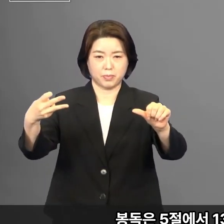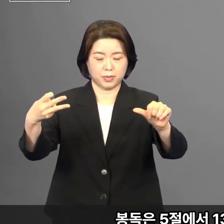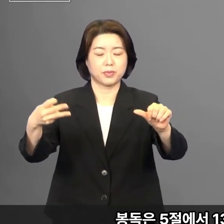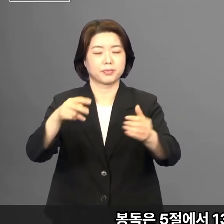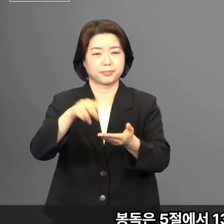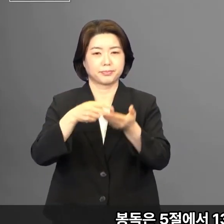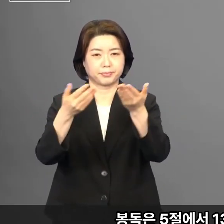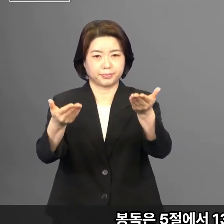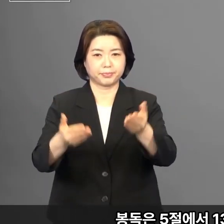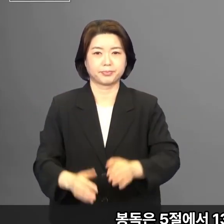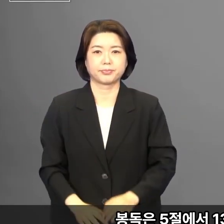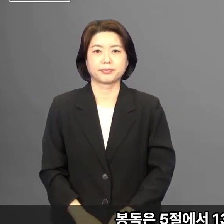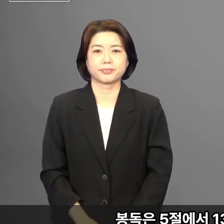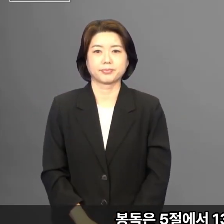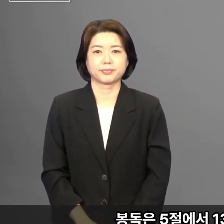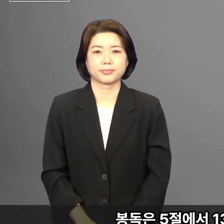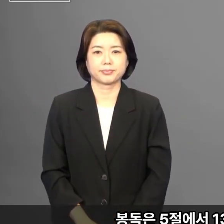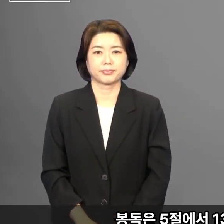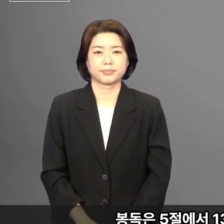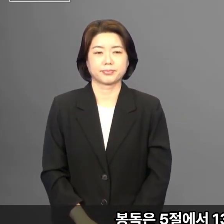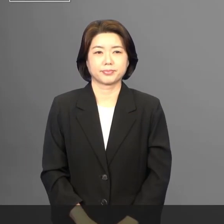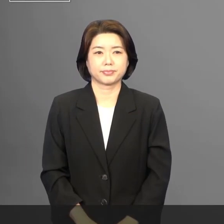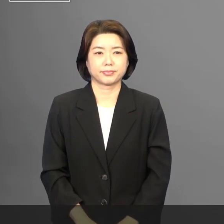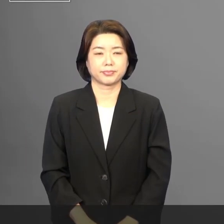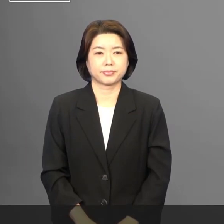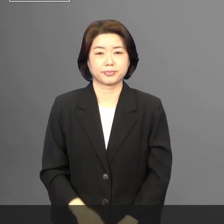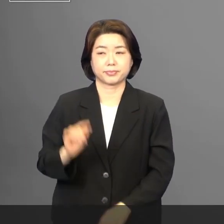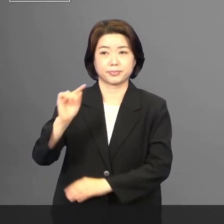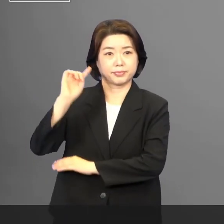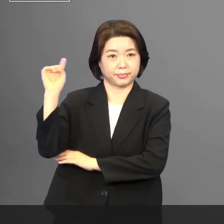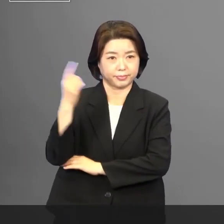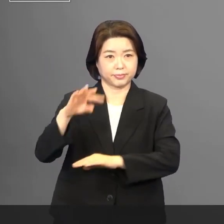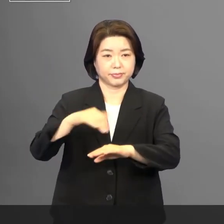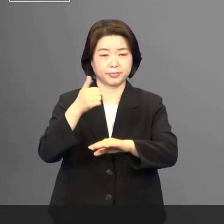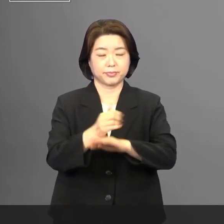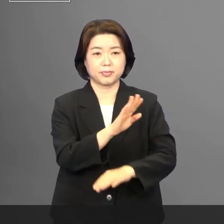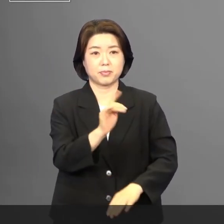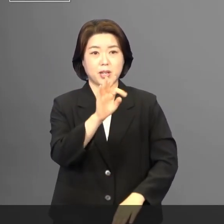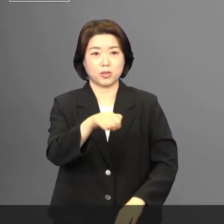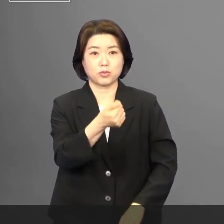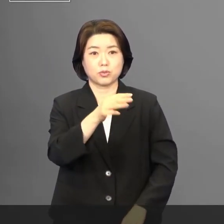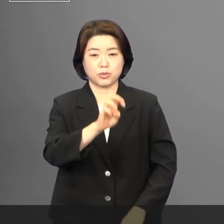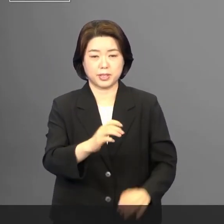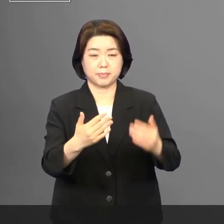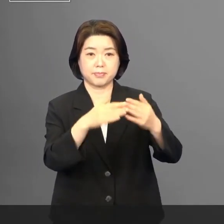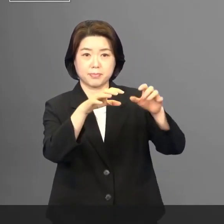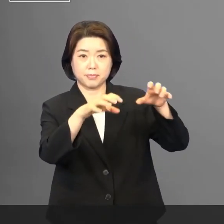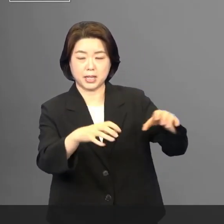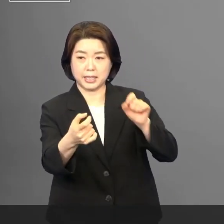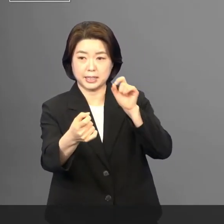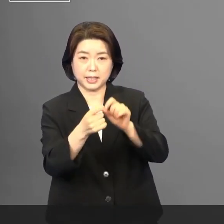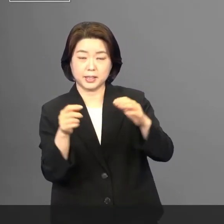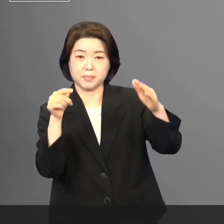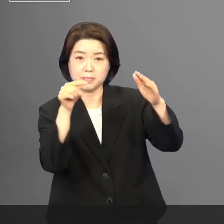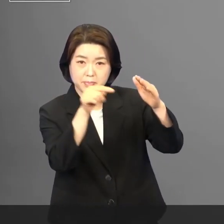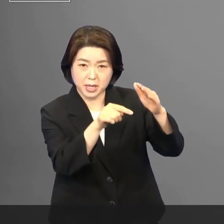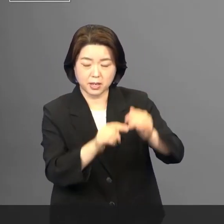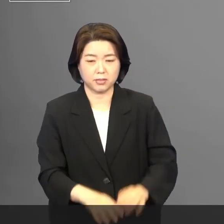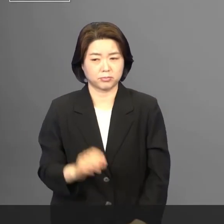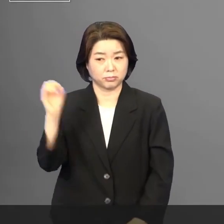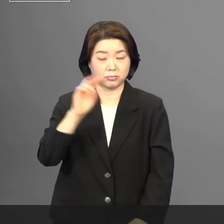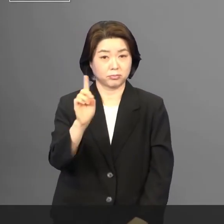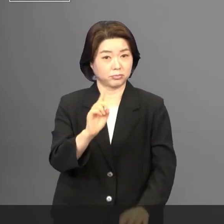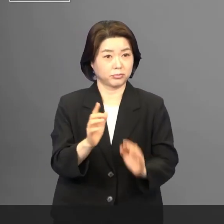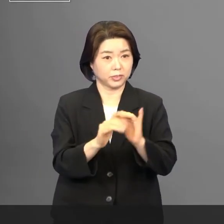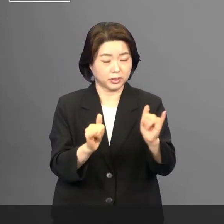13절만 하도록 하겠습니다. 다윗 왕이 바후림 마을에 가까이 이르렀을 때 갑자기 어떤